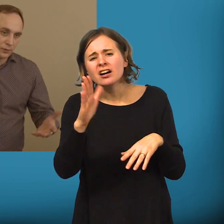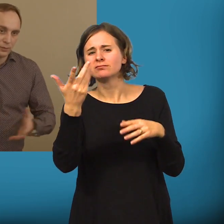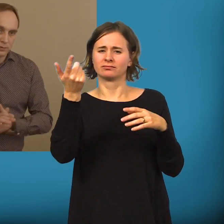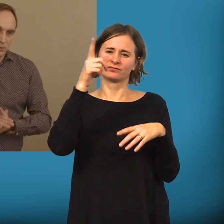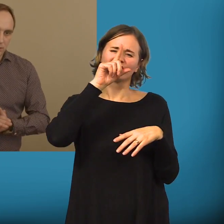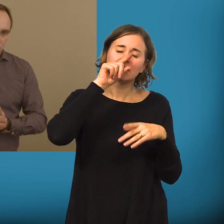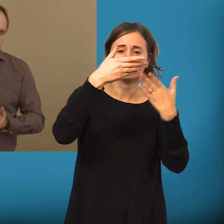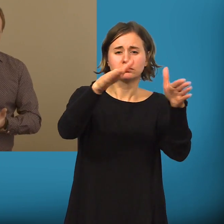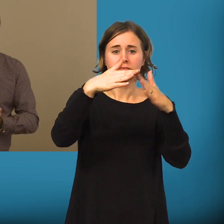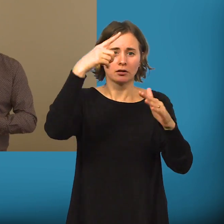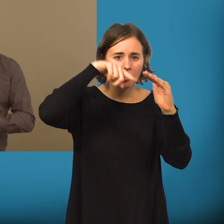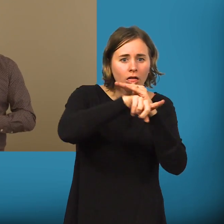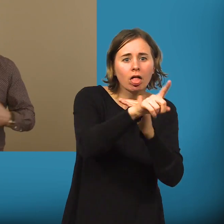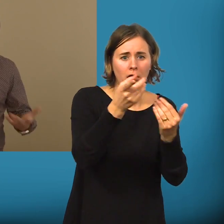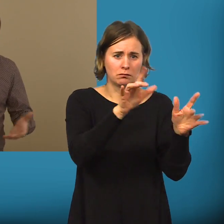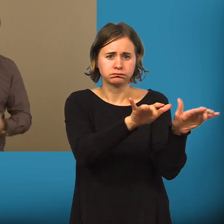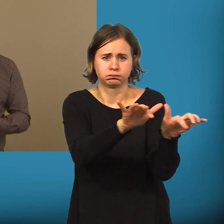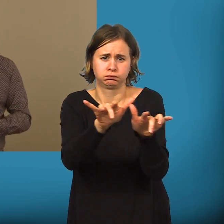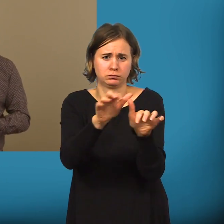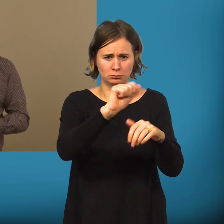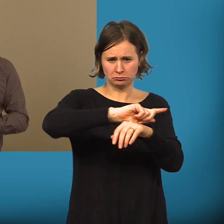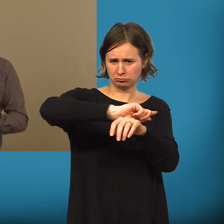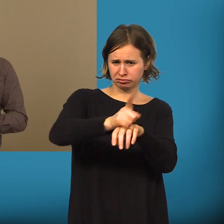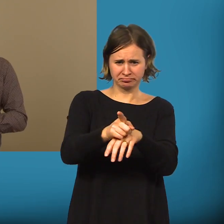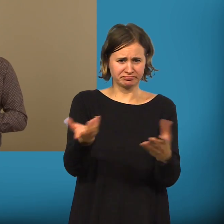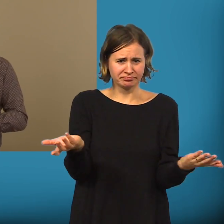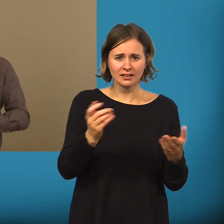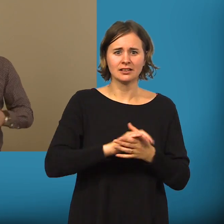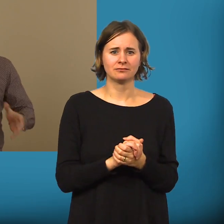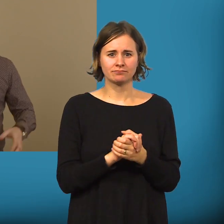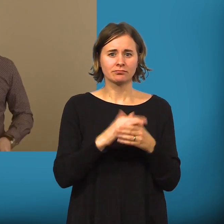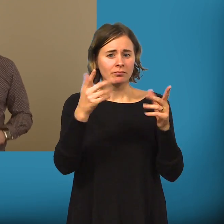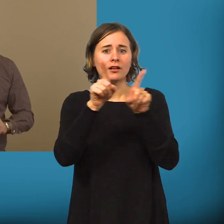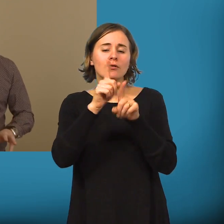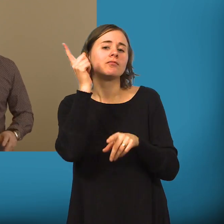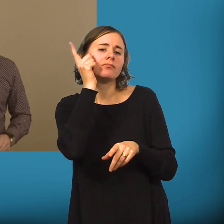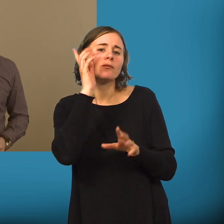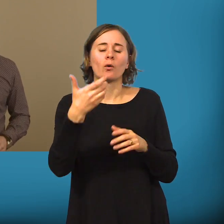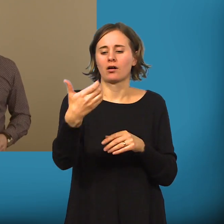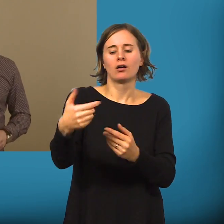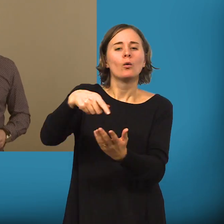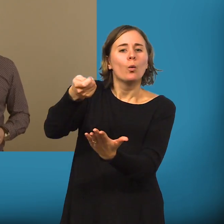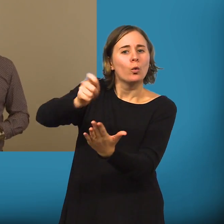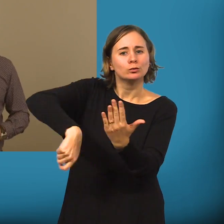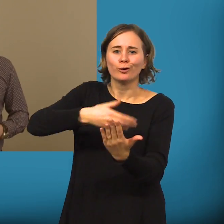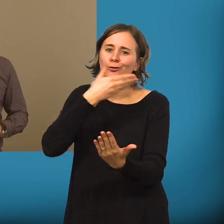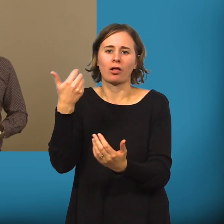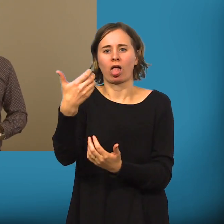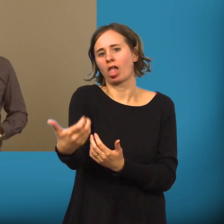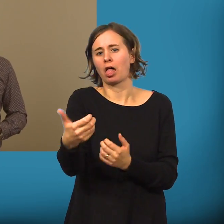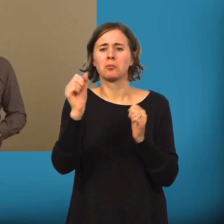Saugaus desktopo arba desktopo politika yra tokia, kad išeinate, viską išjungiate.